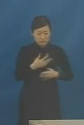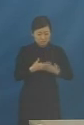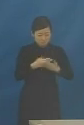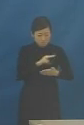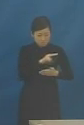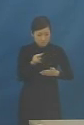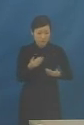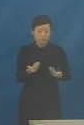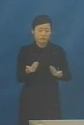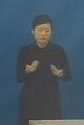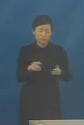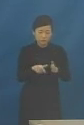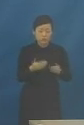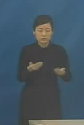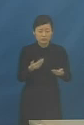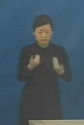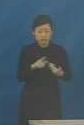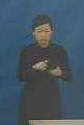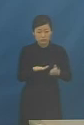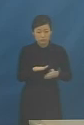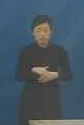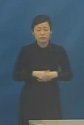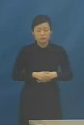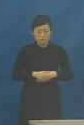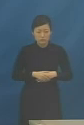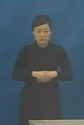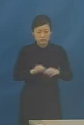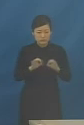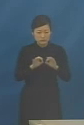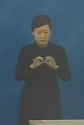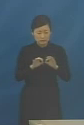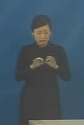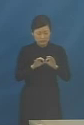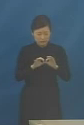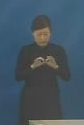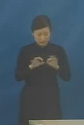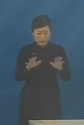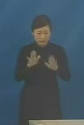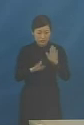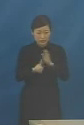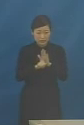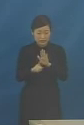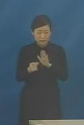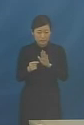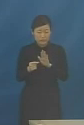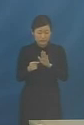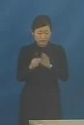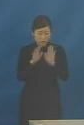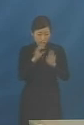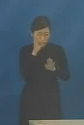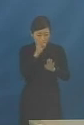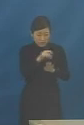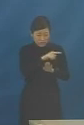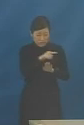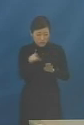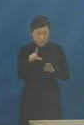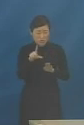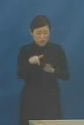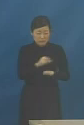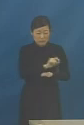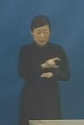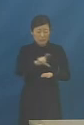買ってのその当たれば緊急事態宣言の中もそうですがもう1週間画素がちょっと様子を見てとかその間にどんどん上がっていくわけですかァーーッで